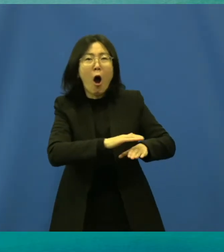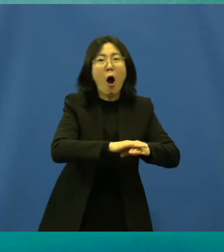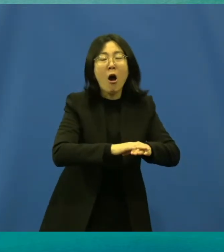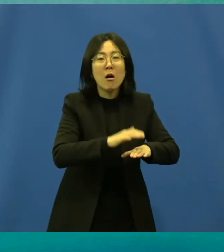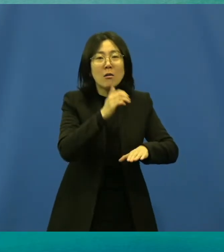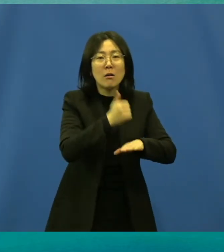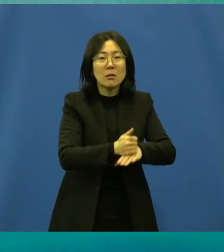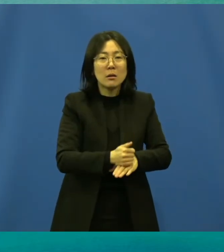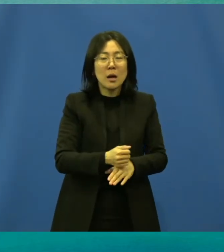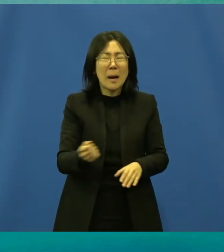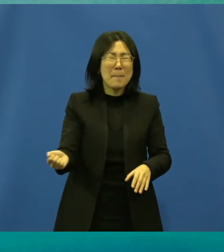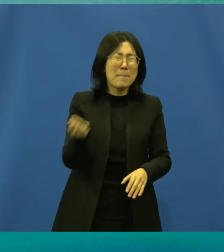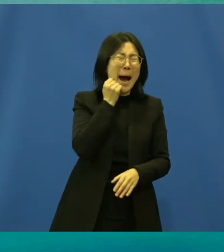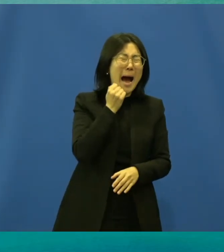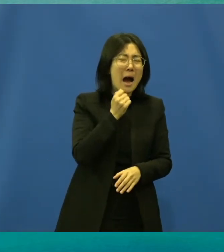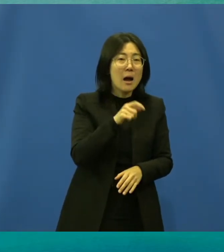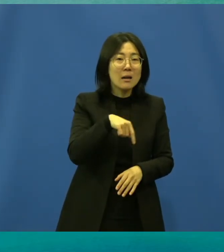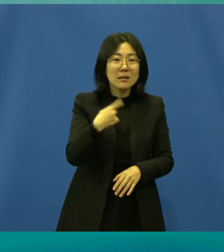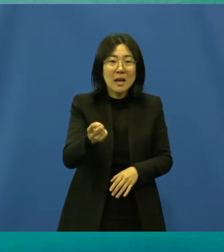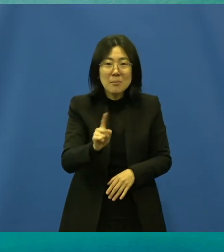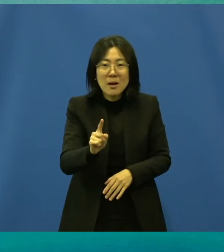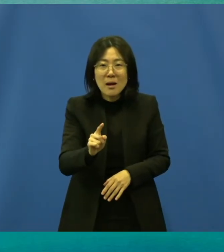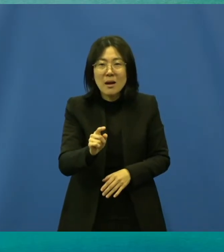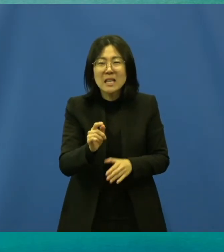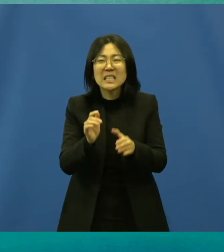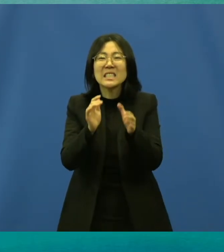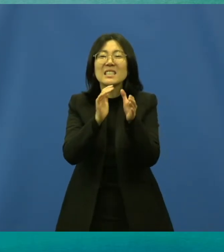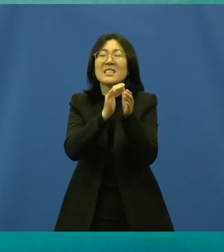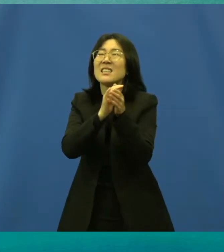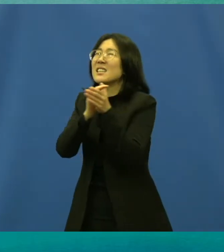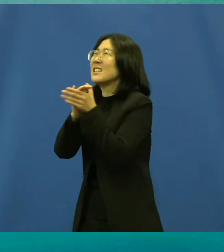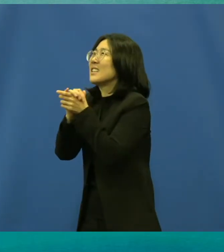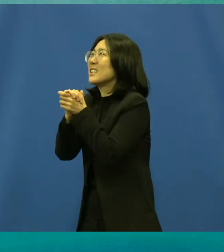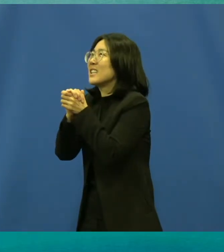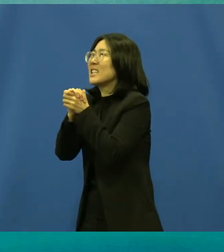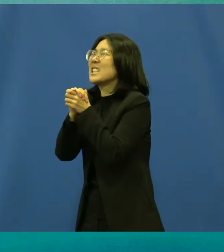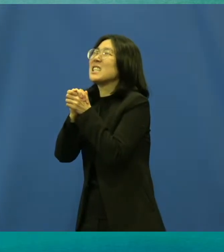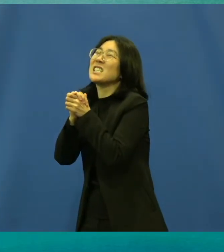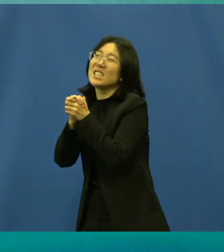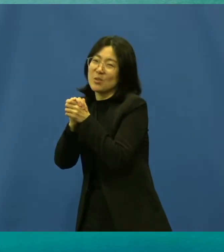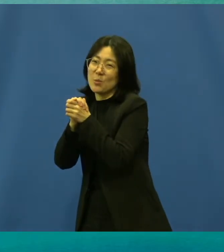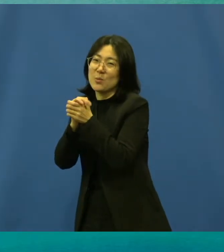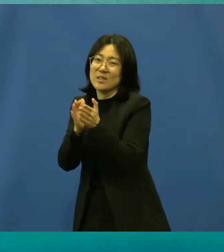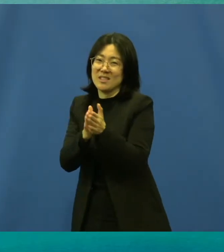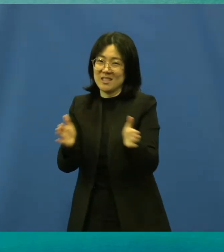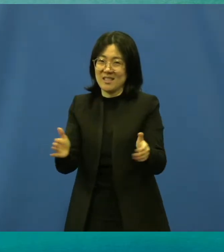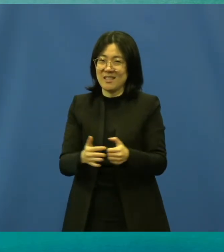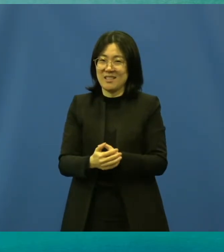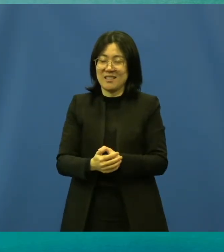자, 그의 기도는 놀랍습니다. 요나는 물고기 뱃속에서 무엇이 먼저 떠올랐습니까?